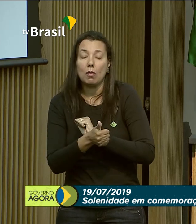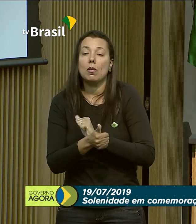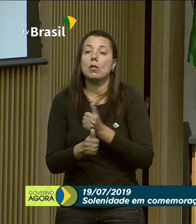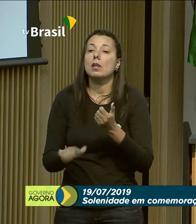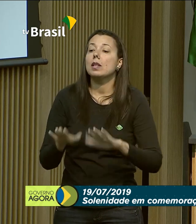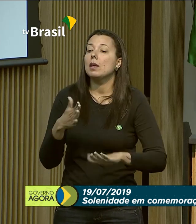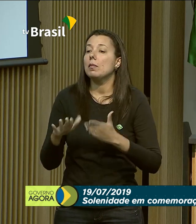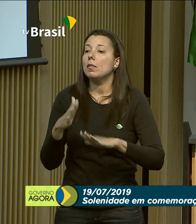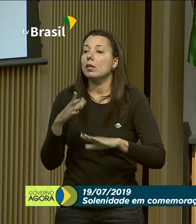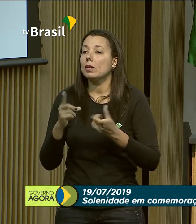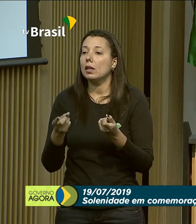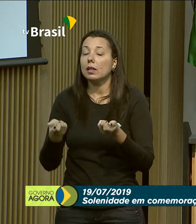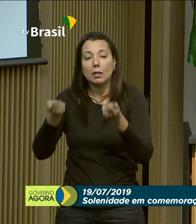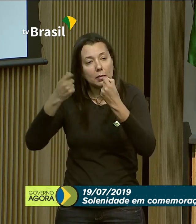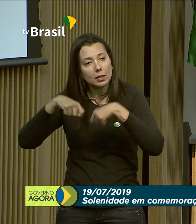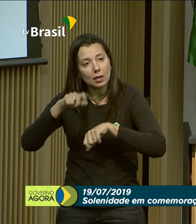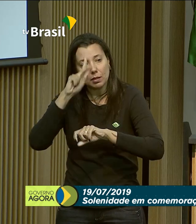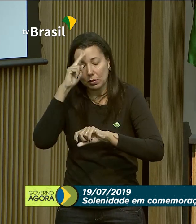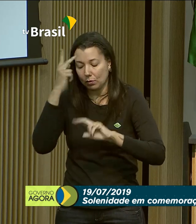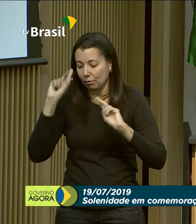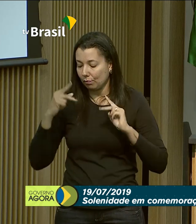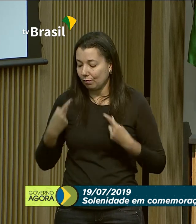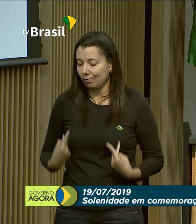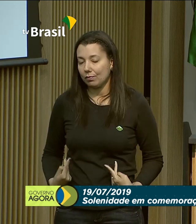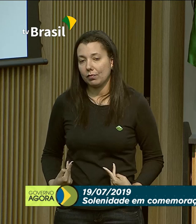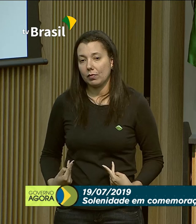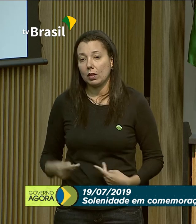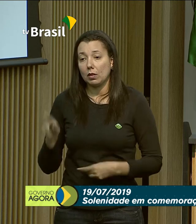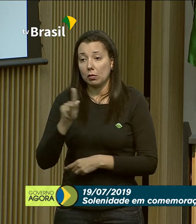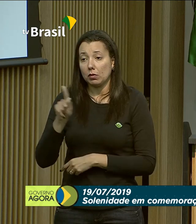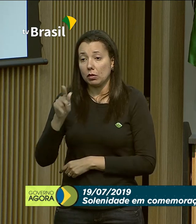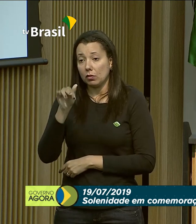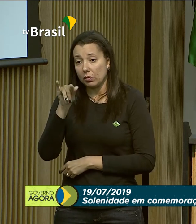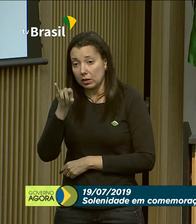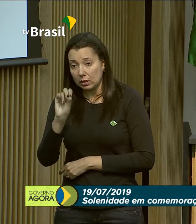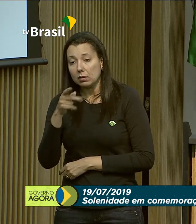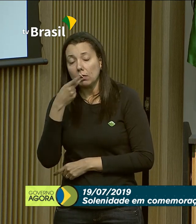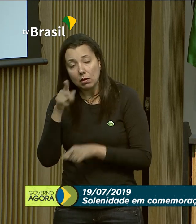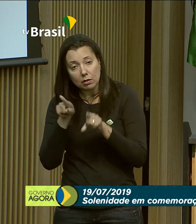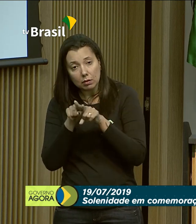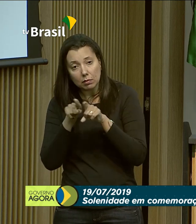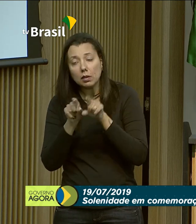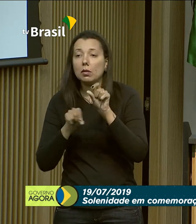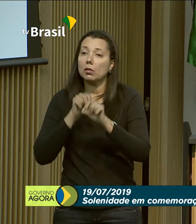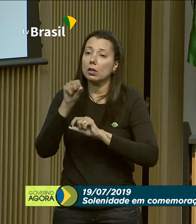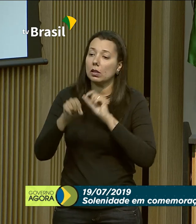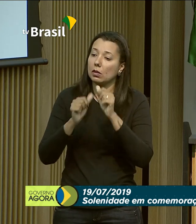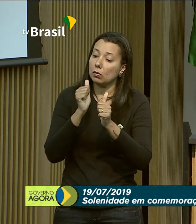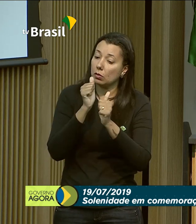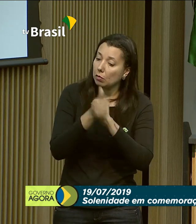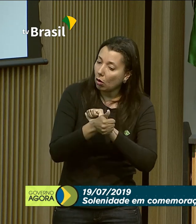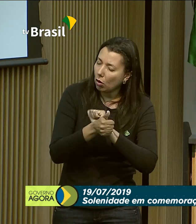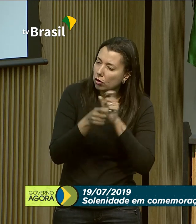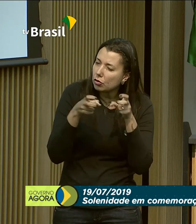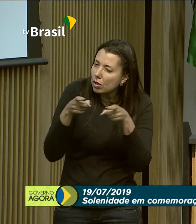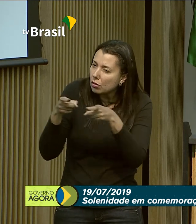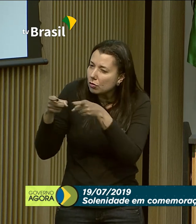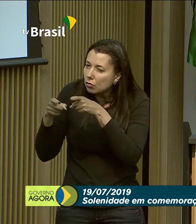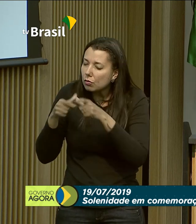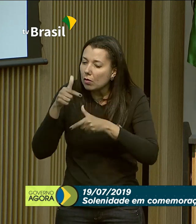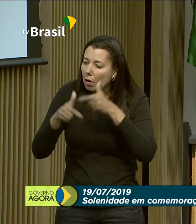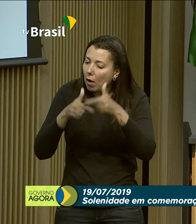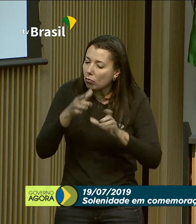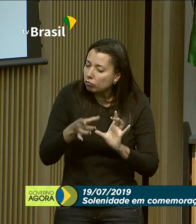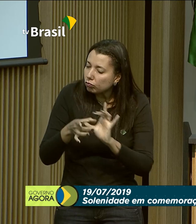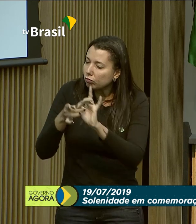quase totalmente da capacidade humana. O professor Francisco destaca o fato de o esporte exigir trabalho em